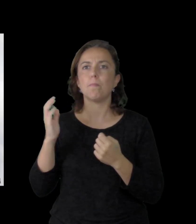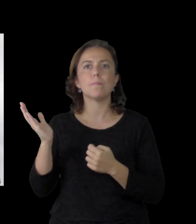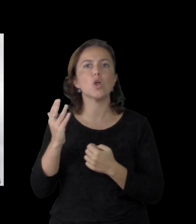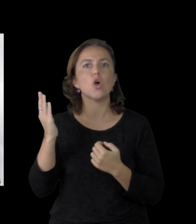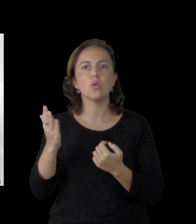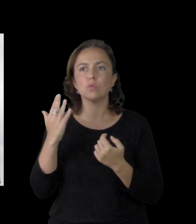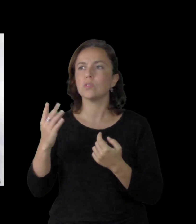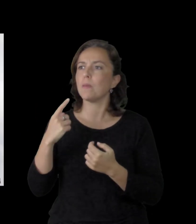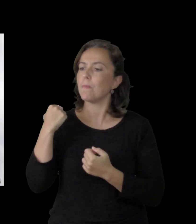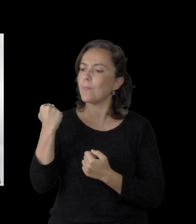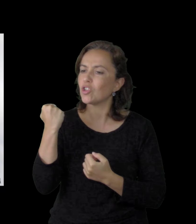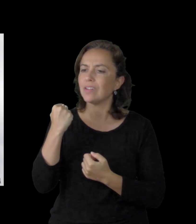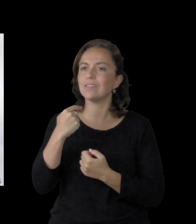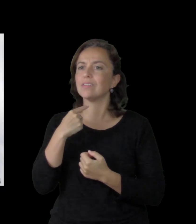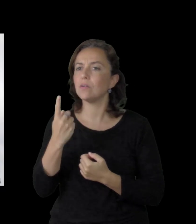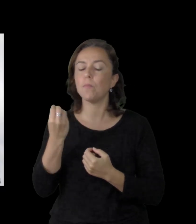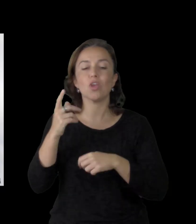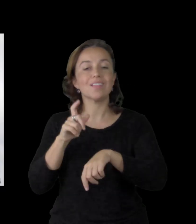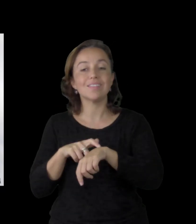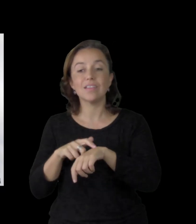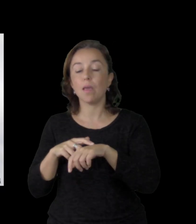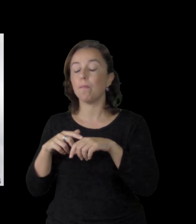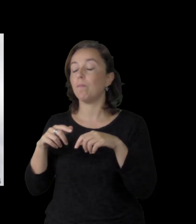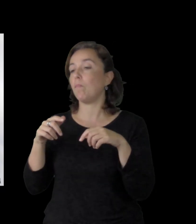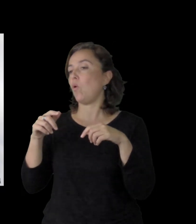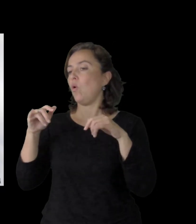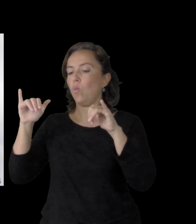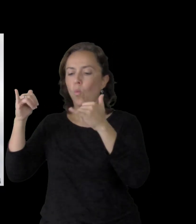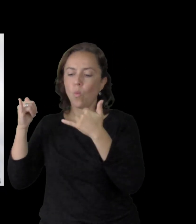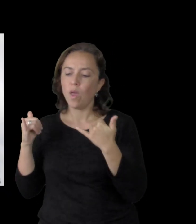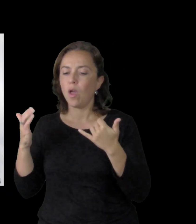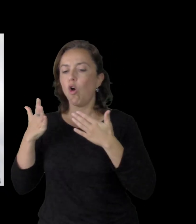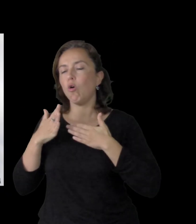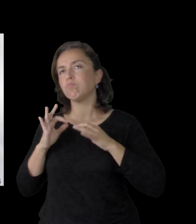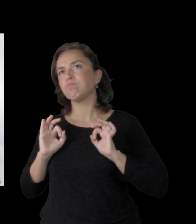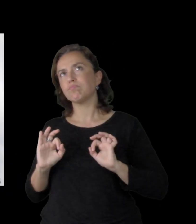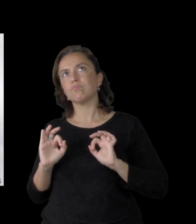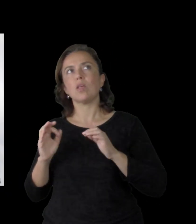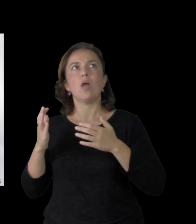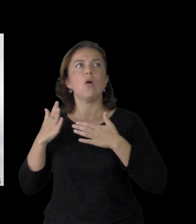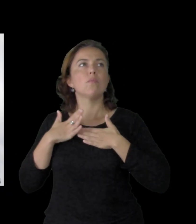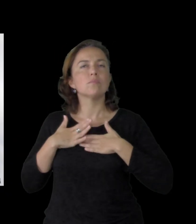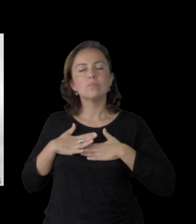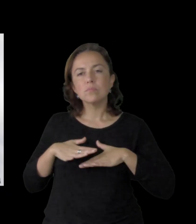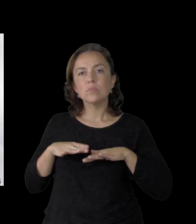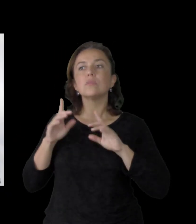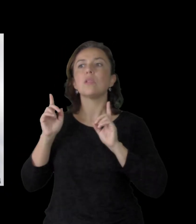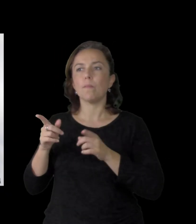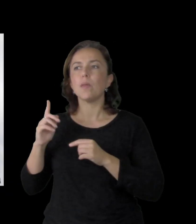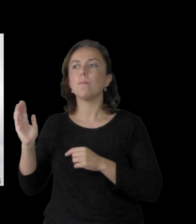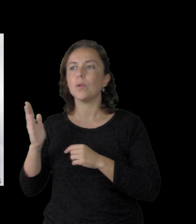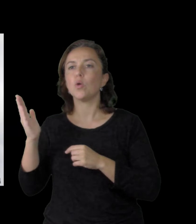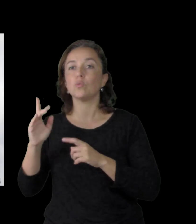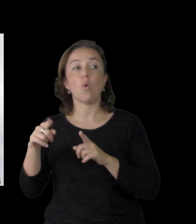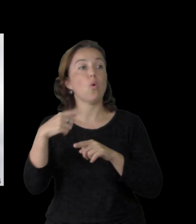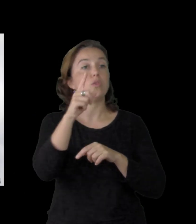nuestros tiempos lúdicos de esparcimiento también se vuelven productivos para otros.